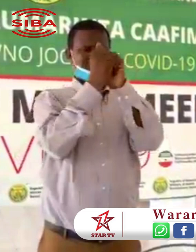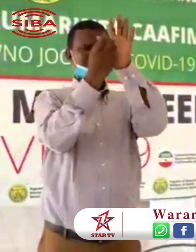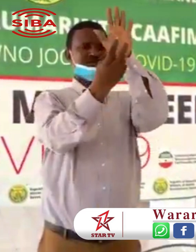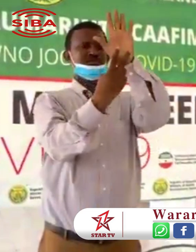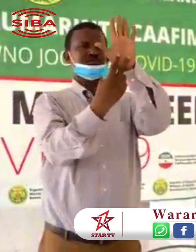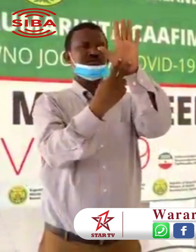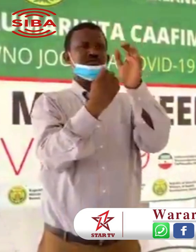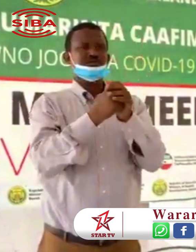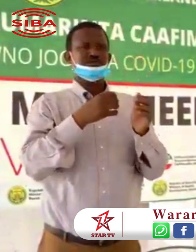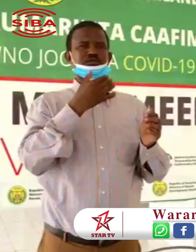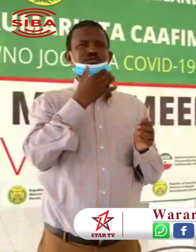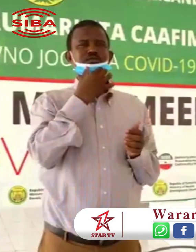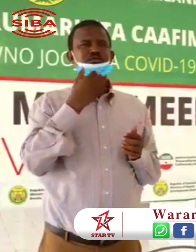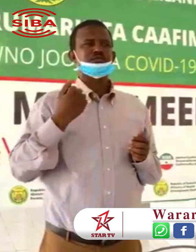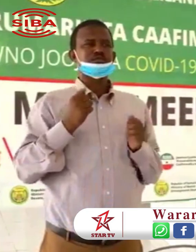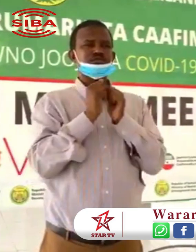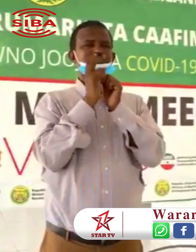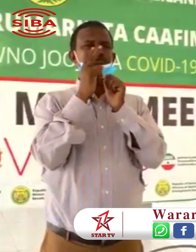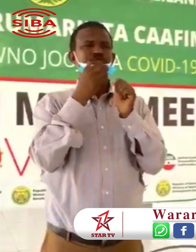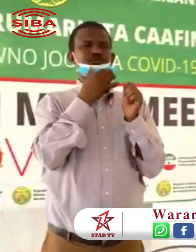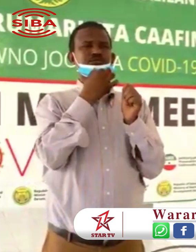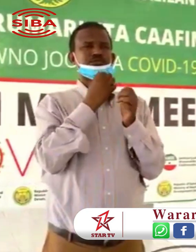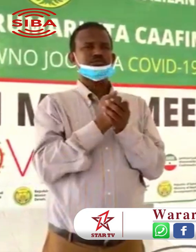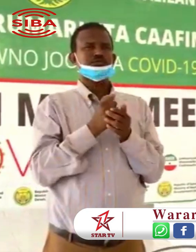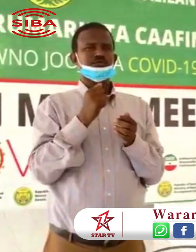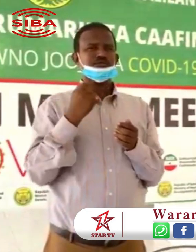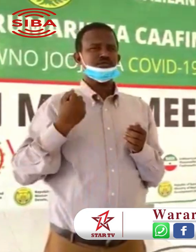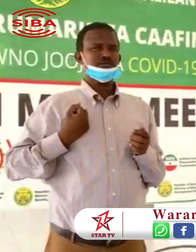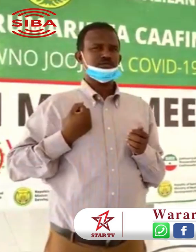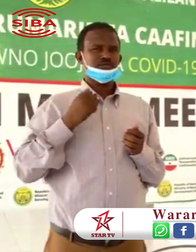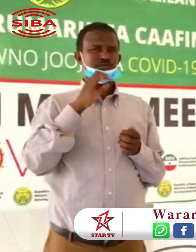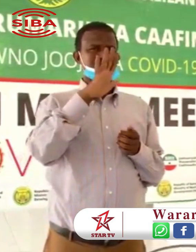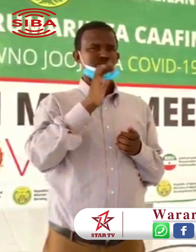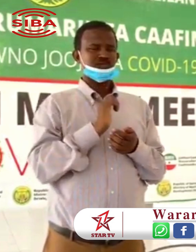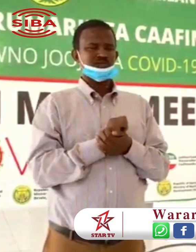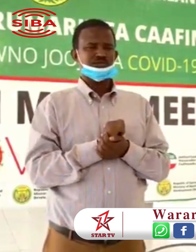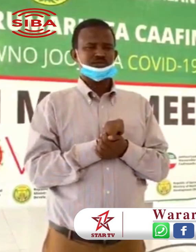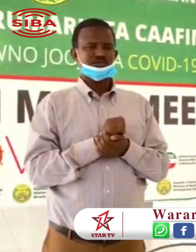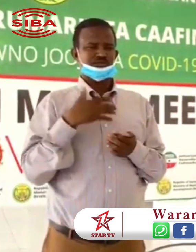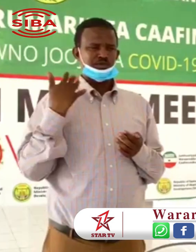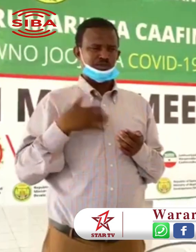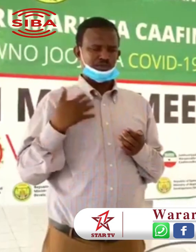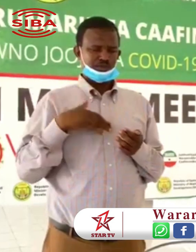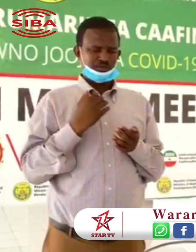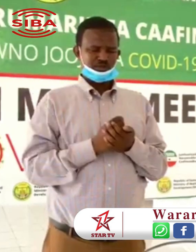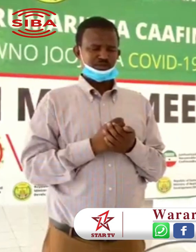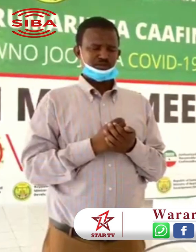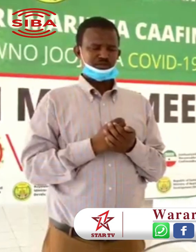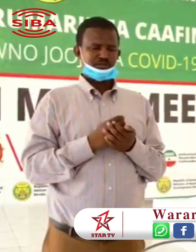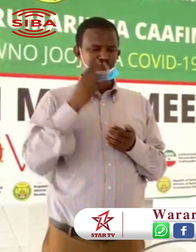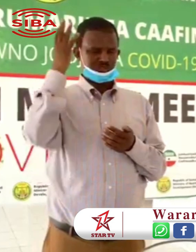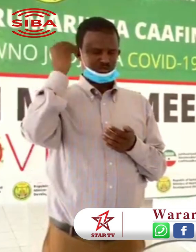wasaaradda horumarinta caafimaadka Soomaaliland ayaa baaritaanka 24 saacadood ee u dambeeyay ay sameysay waxay ku sheegtay in ay baaritaan